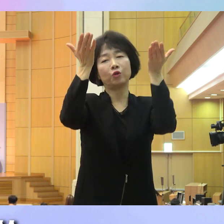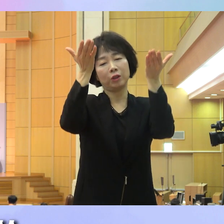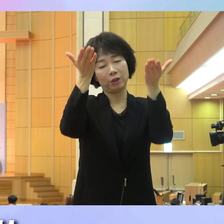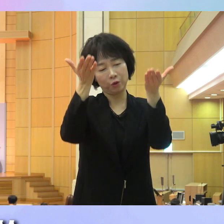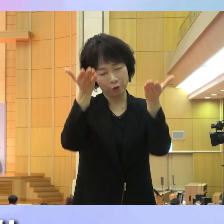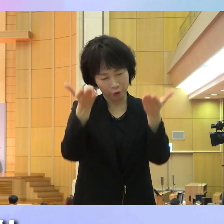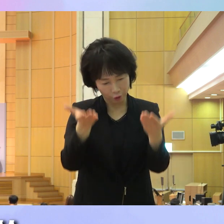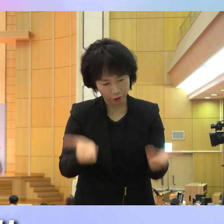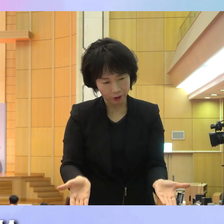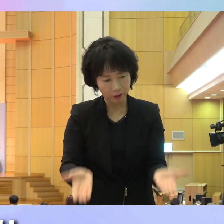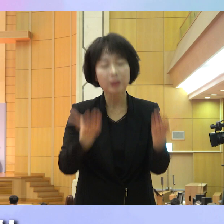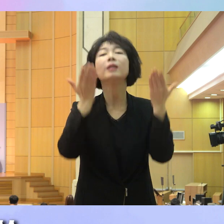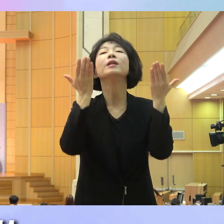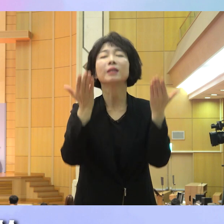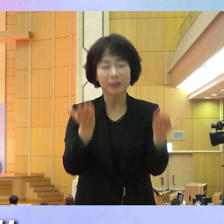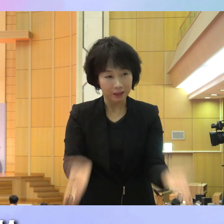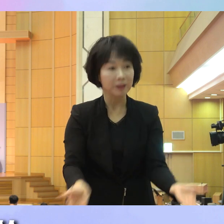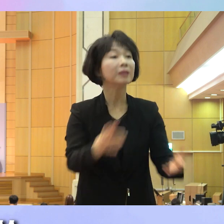편히